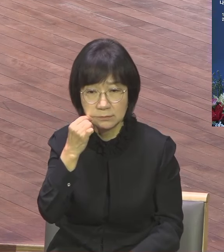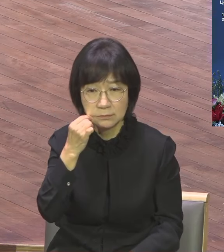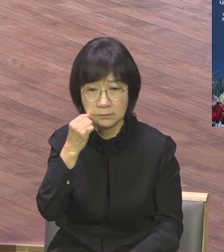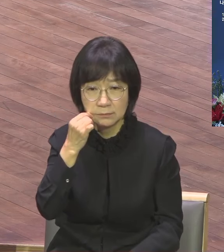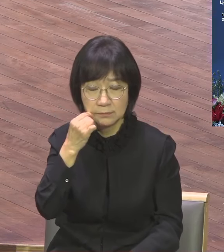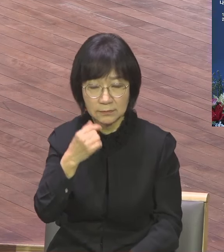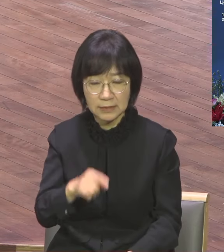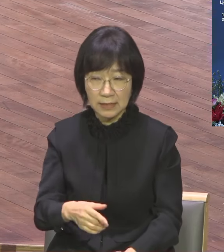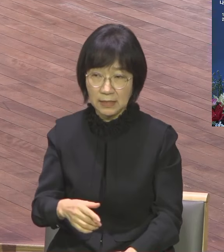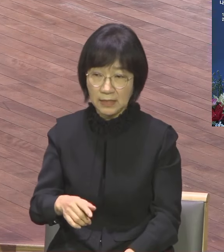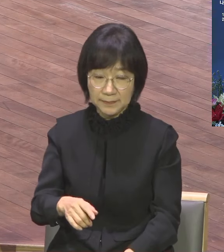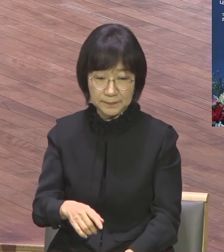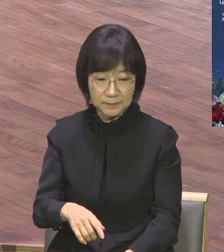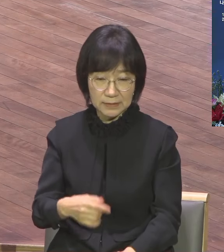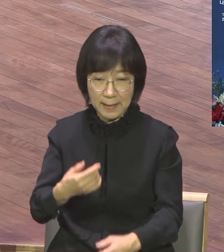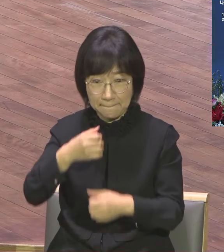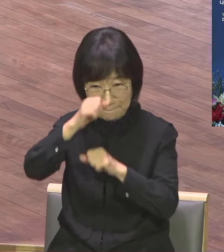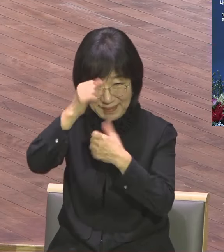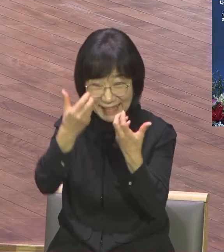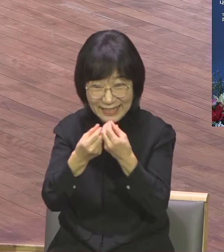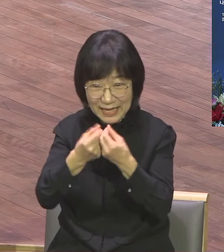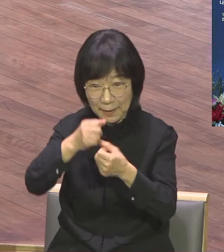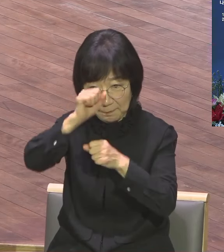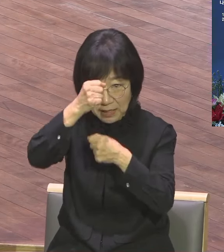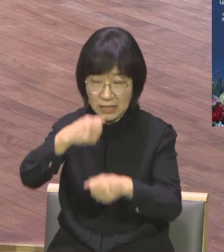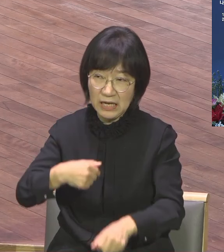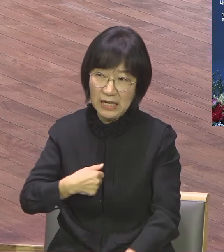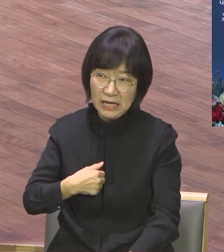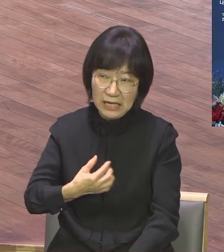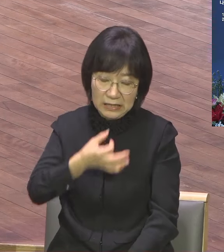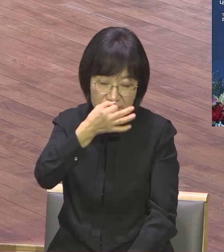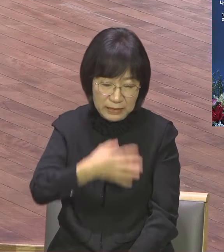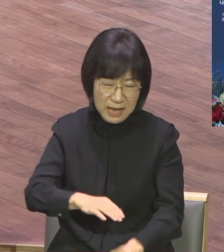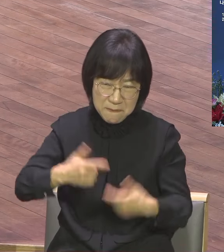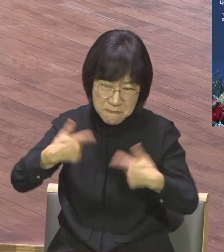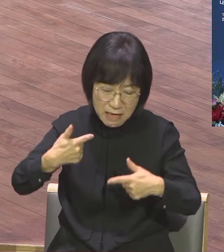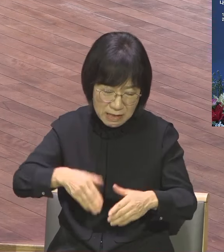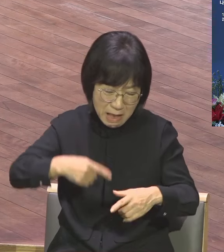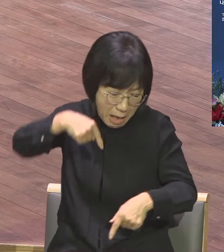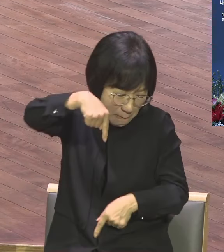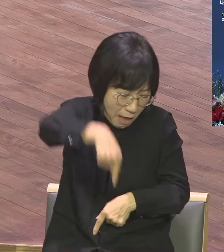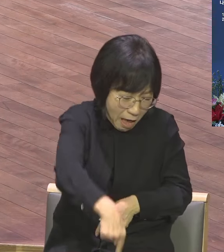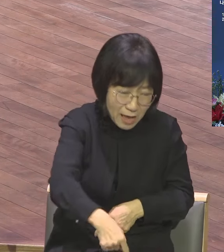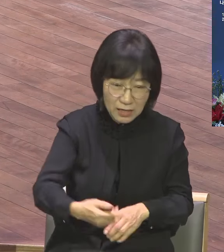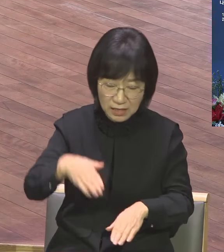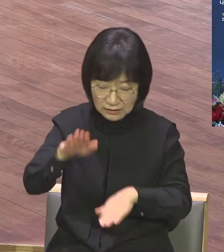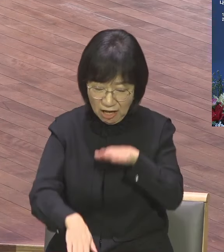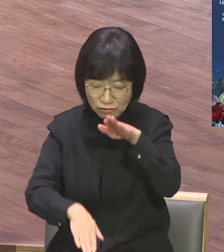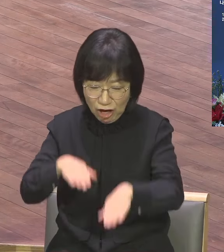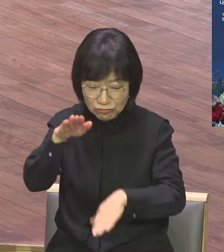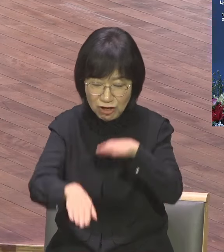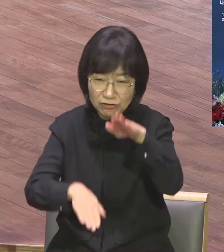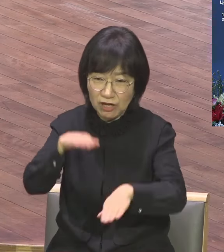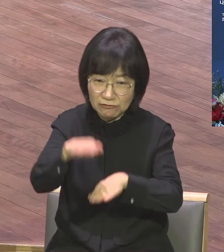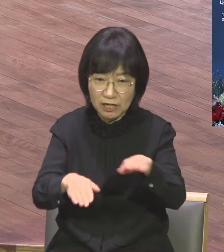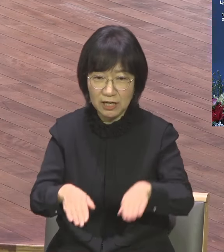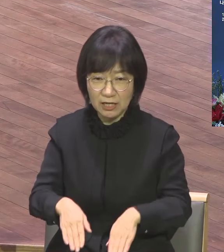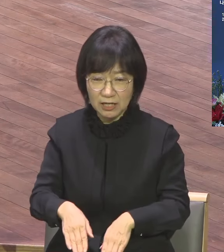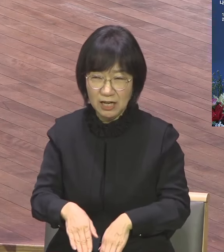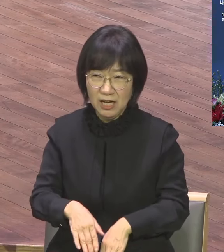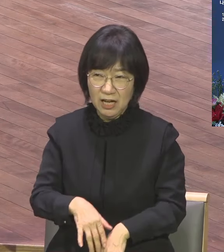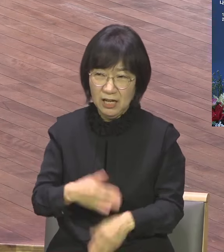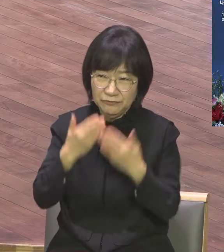발바닥이 기분 나쁘게. 나는 맨날 이렇게 힘들게 나는 제 밑에서 고생하네. 나 손바닥 좀 대자.